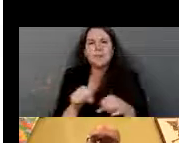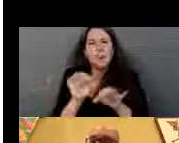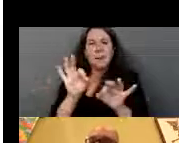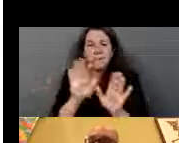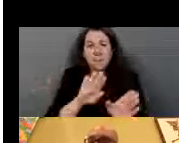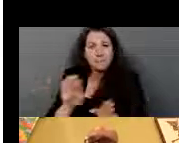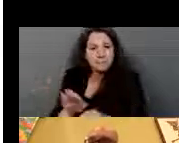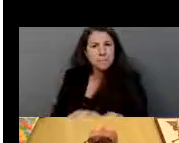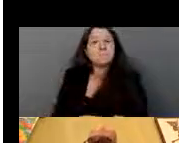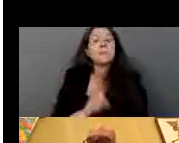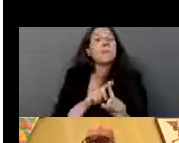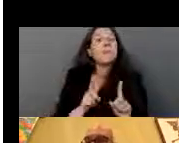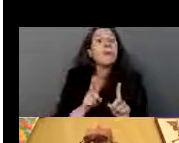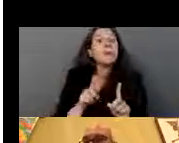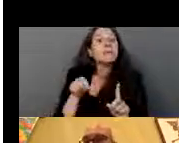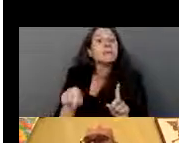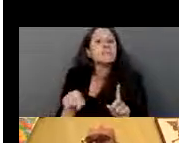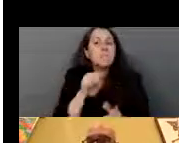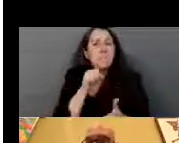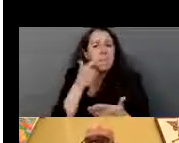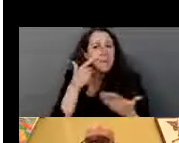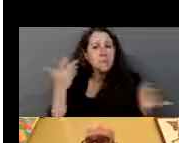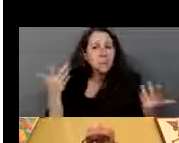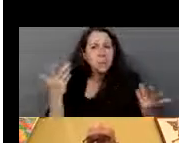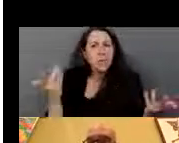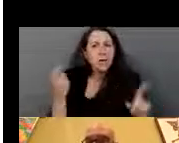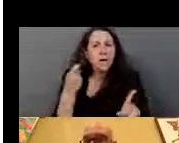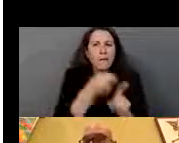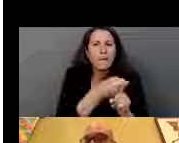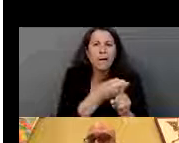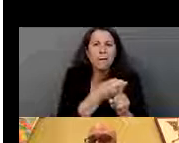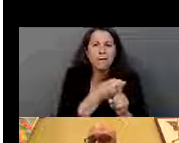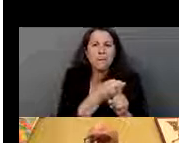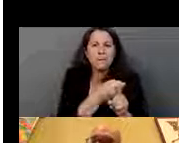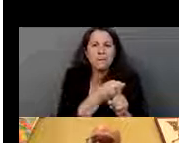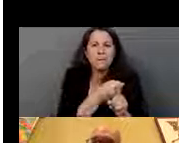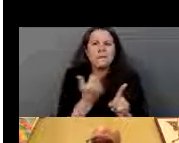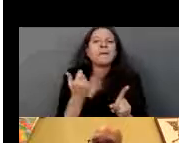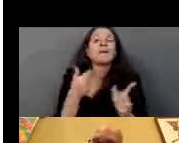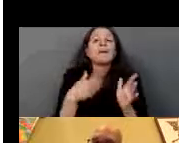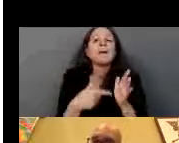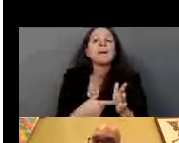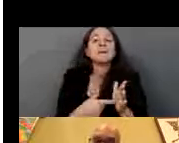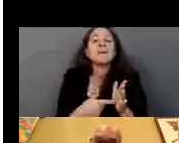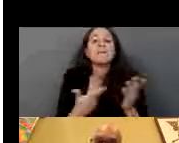fois, c'est une mesure qui a été conçue sans penser aux impacts que ça pourrait avoir sur, notamment ici, en fait,